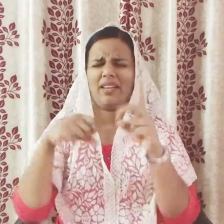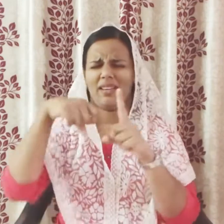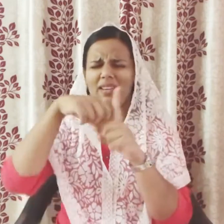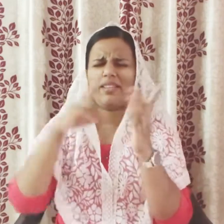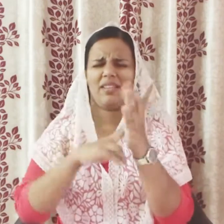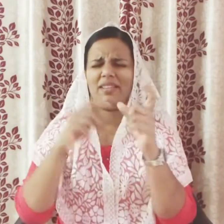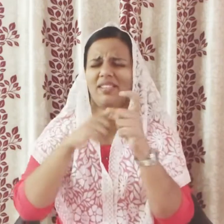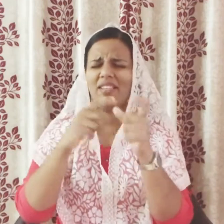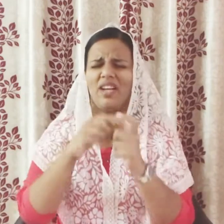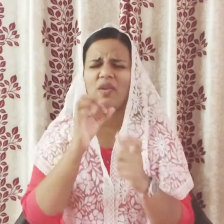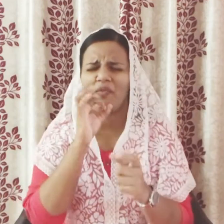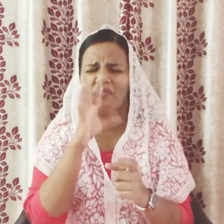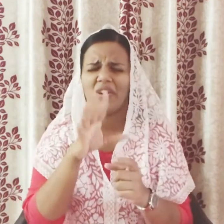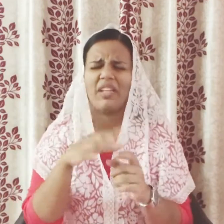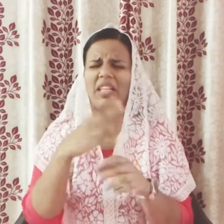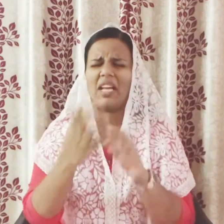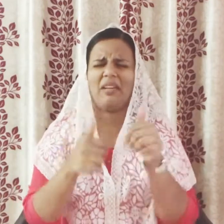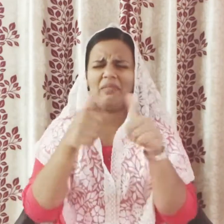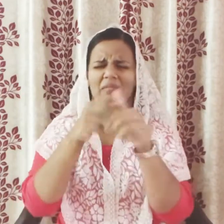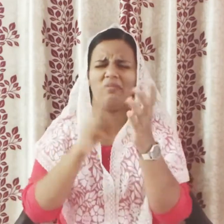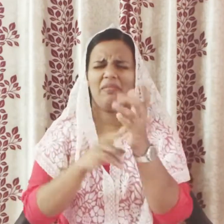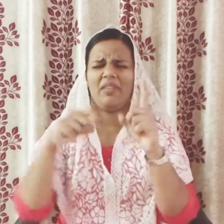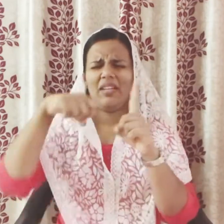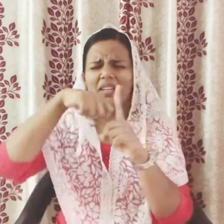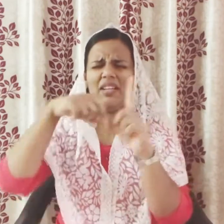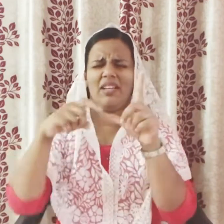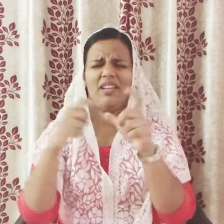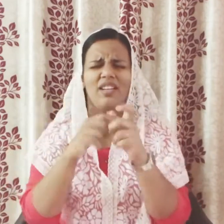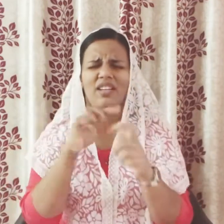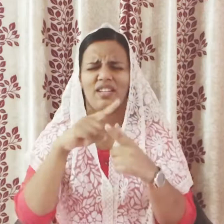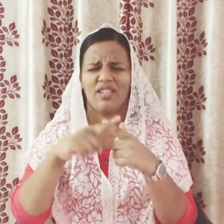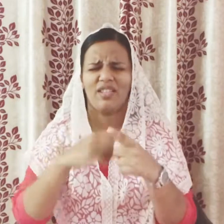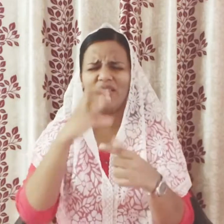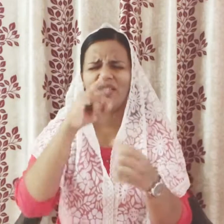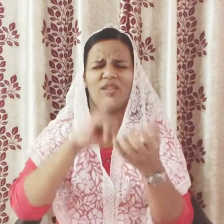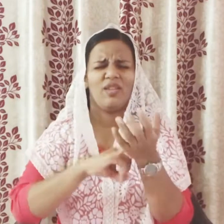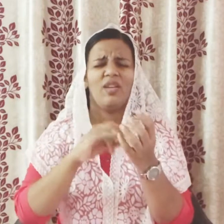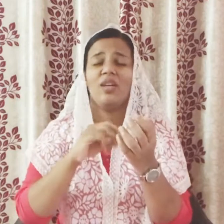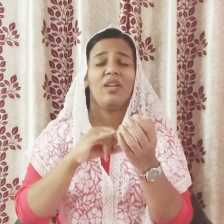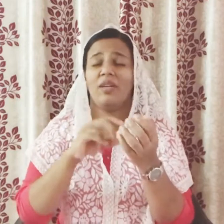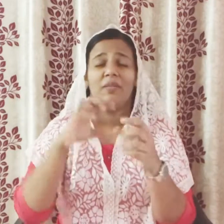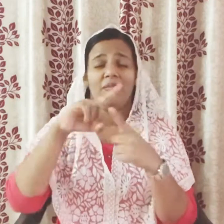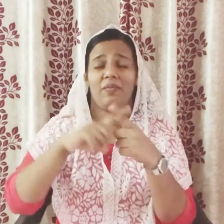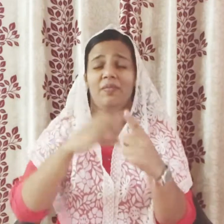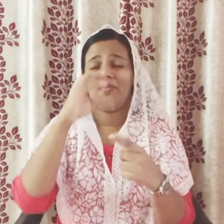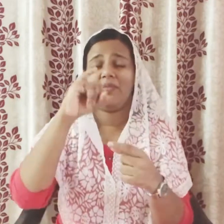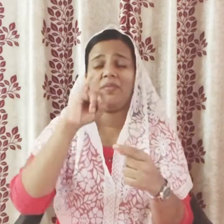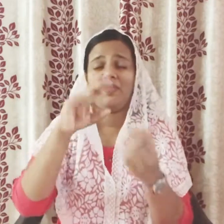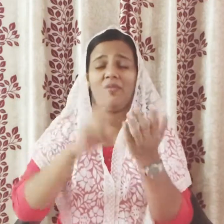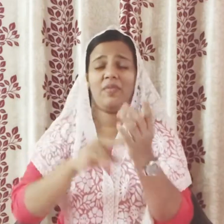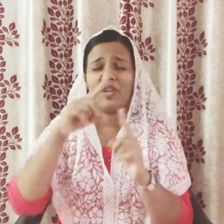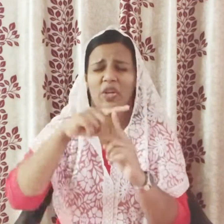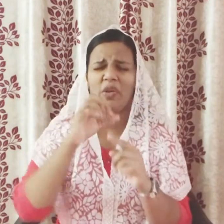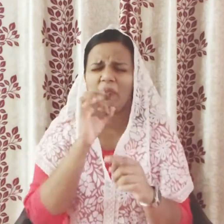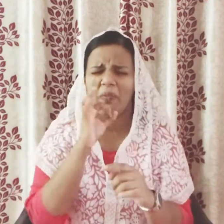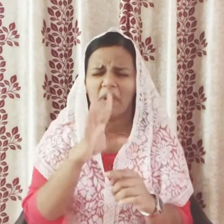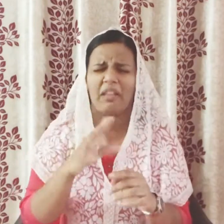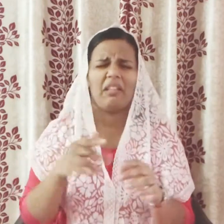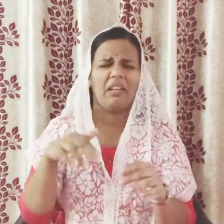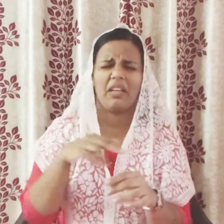വേദന മാറട്ടെ. കാലിൻ്റെ ആംഗിൾ ജോയിൻറ്റിൻ്റെ വേദന യേശുവിൻ്റെ നാമത്തിൽ സൗഖ്യമാകട്ടെ. കാൽ കുത്തി നടക്കുവാൻ പ്രയാസപ്പെട്ട്